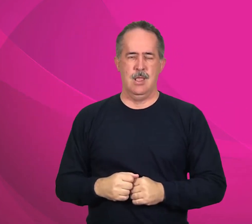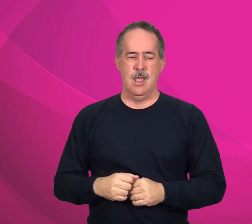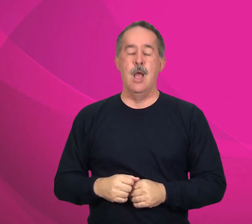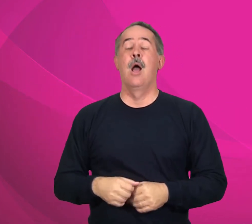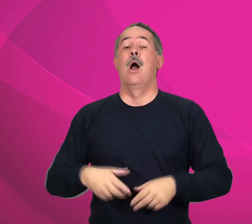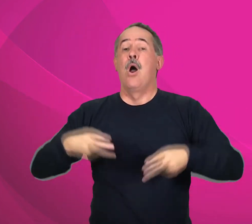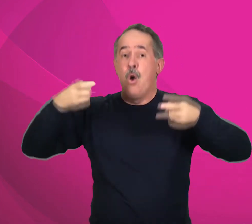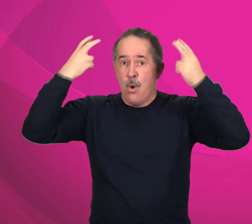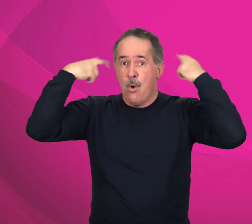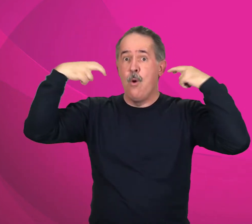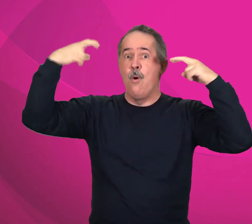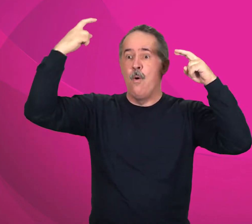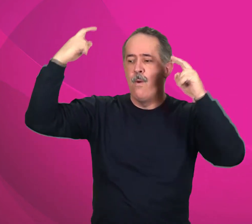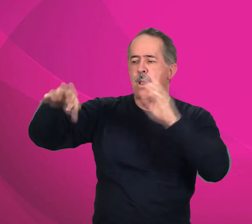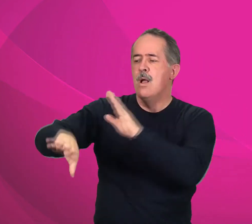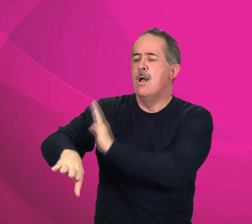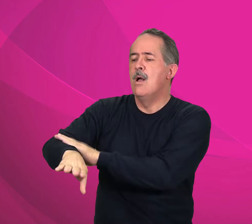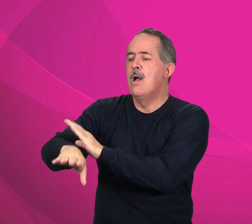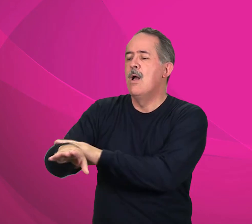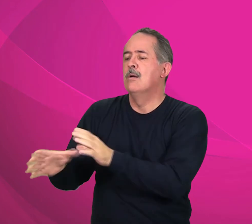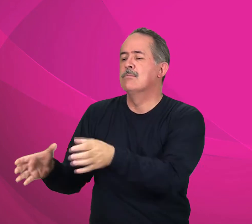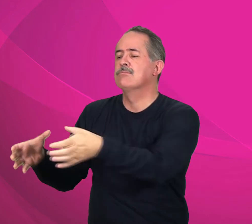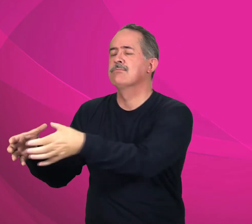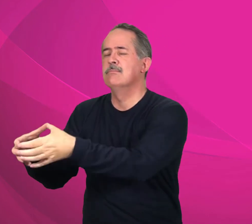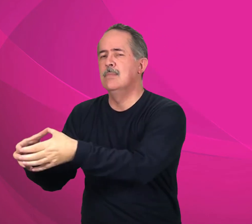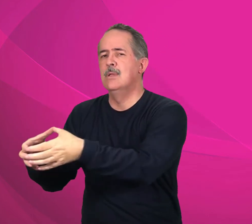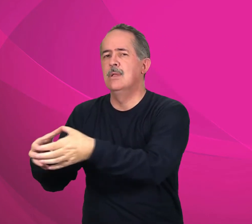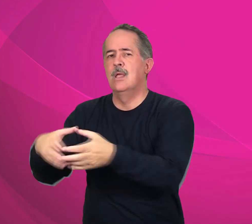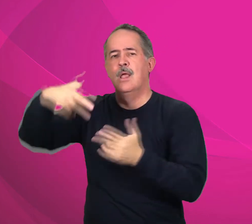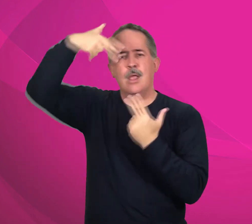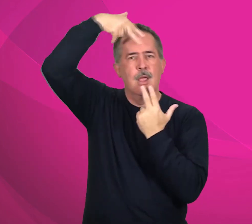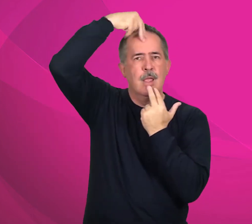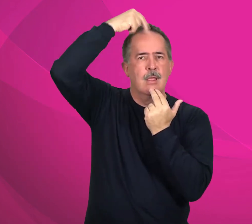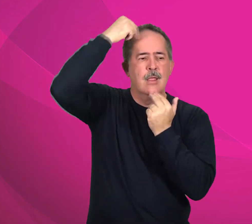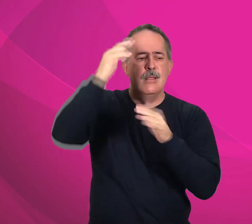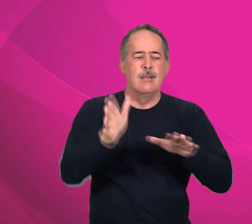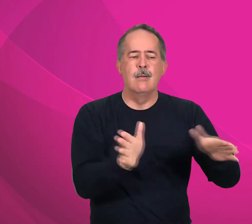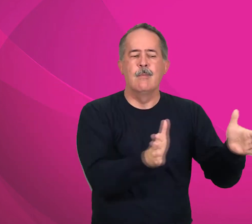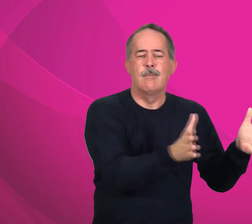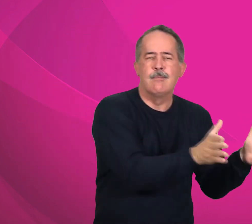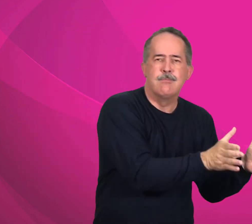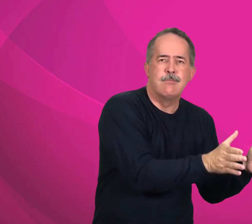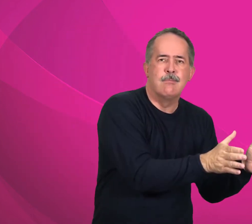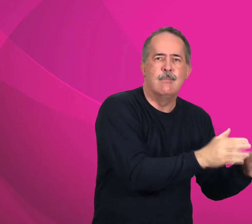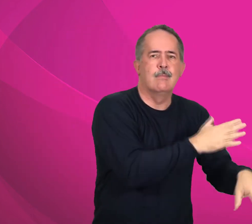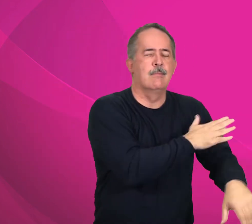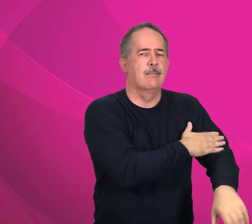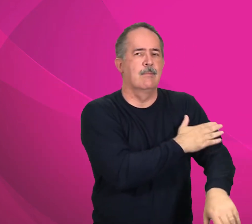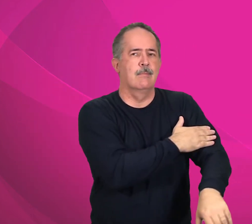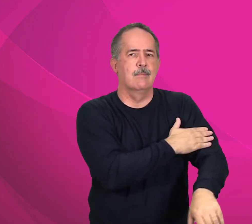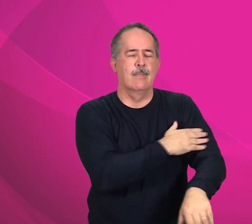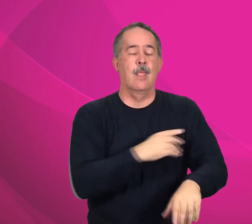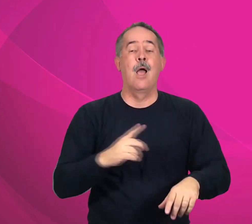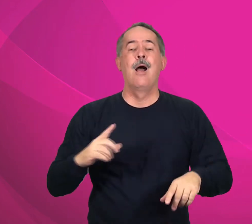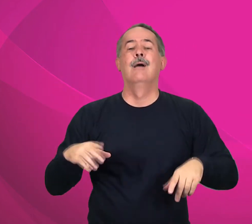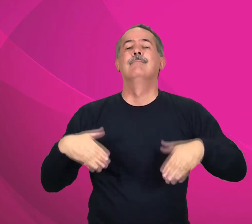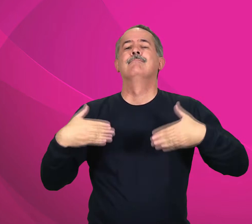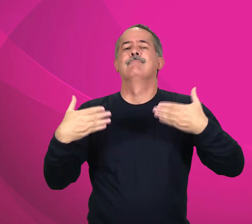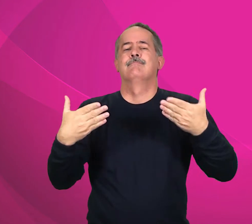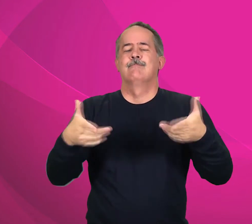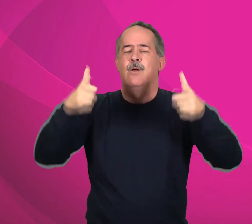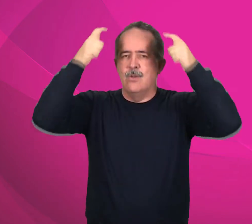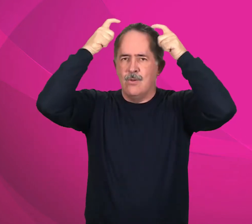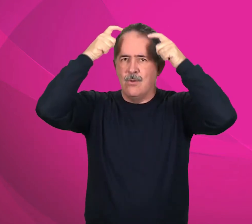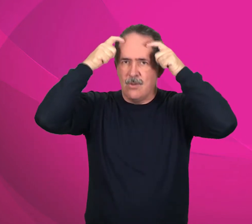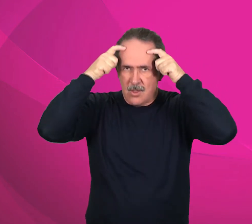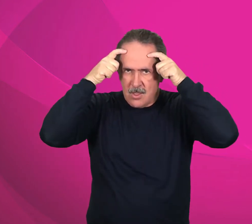ovelhas à sua direita e os cabritos à sua esquerda então o rei dirá